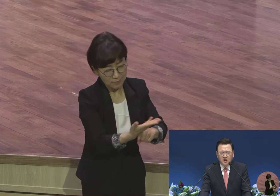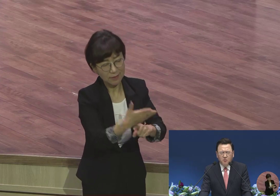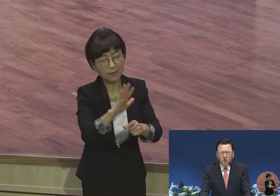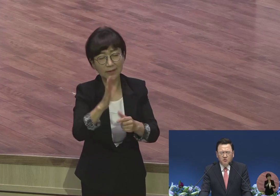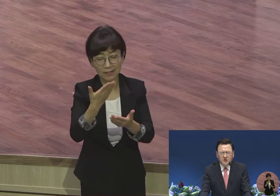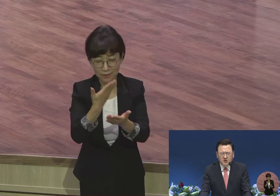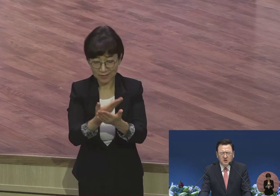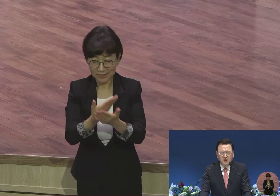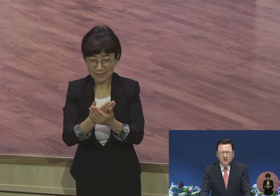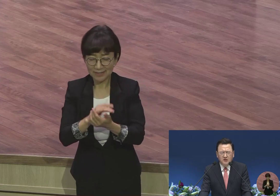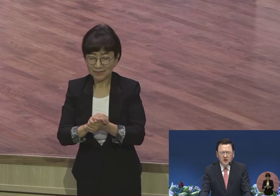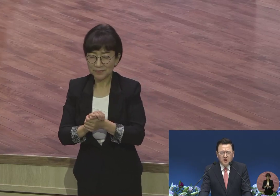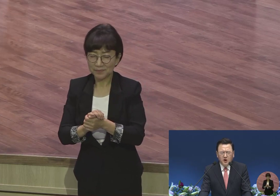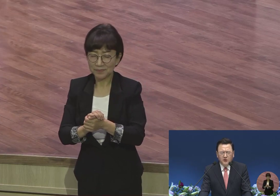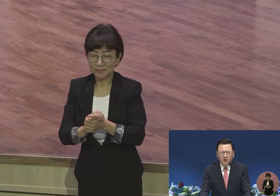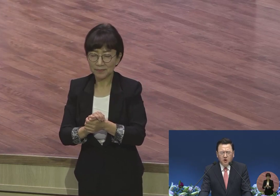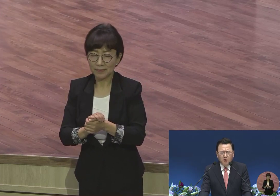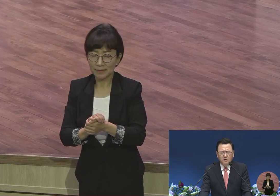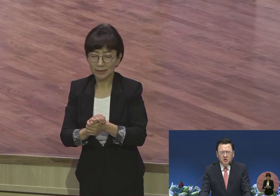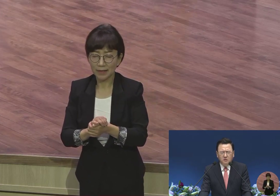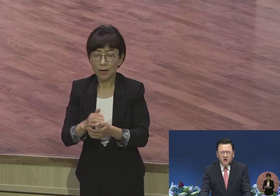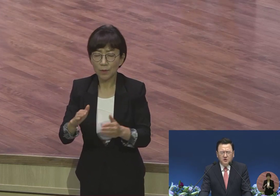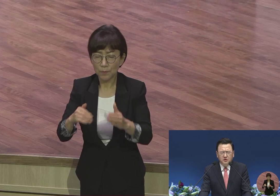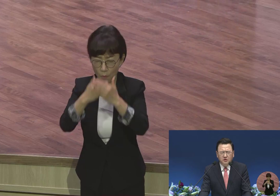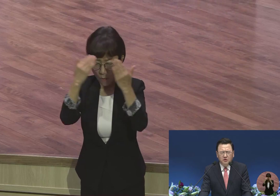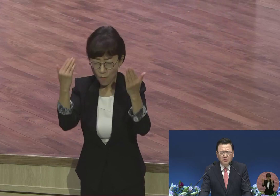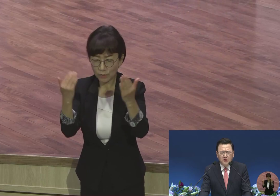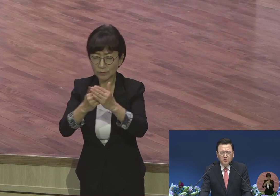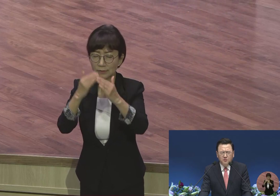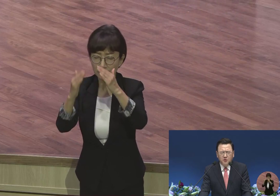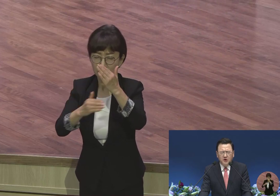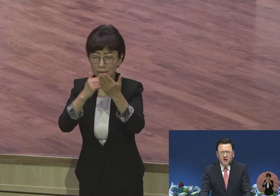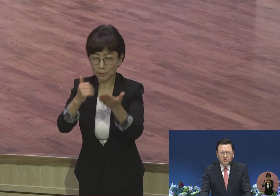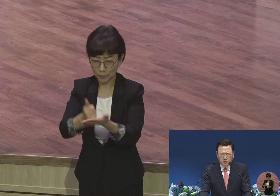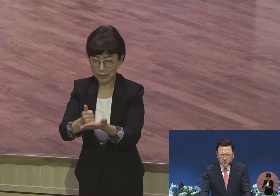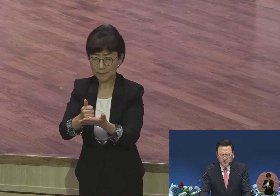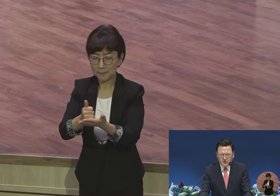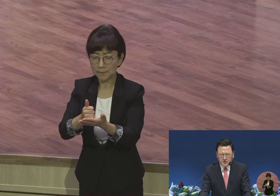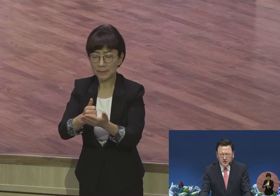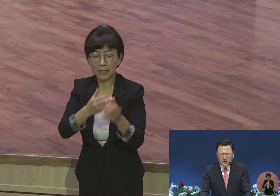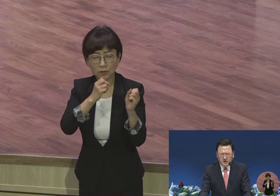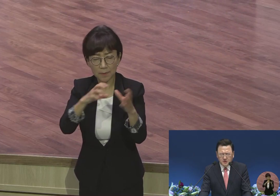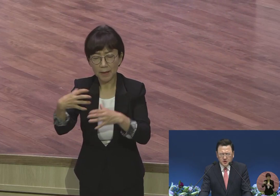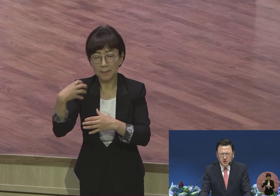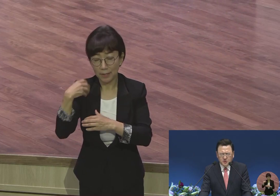동안 이 복음을 증거하는 예언의 온 성도 될 수 있도록 축복해